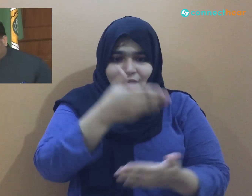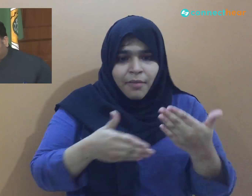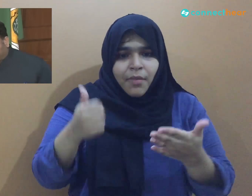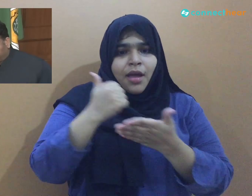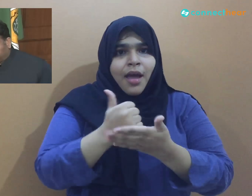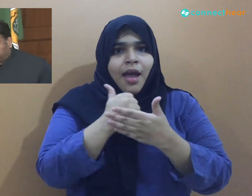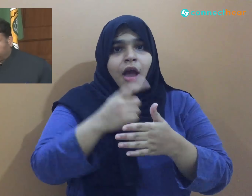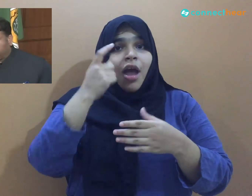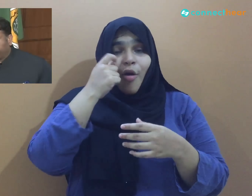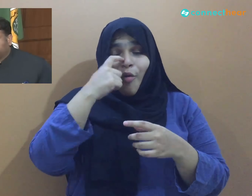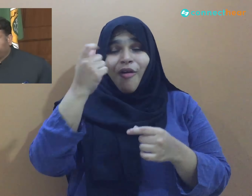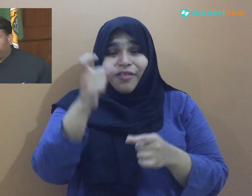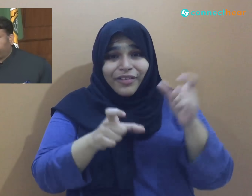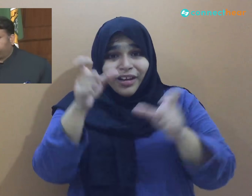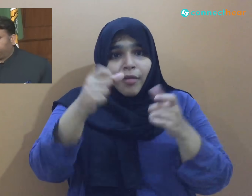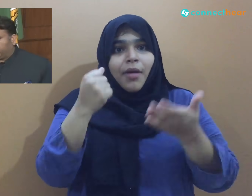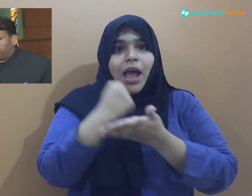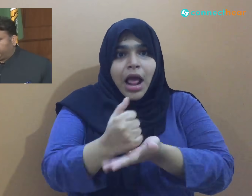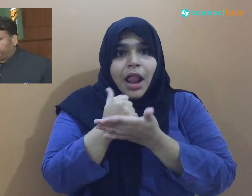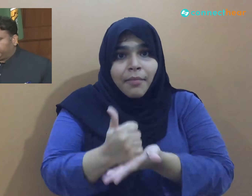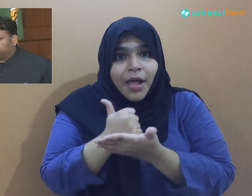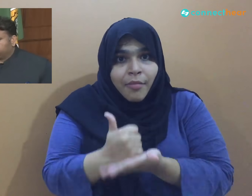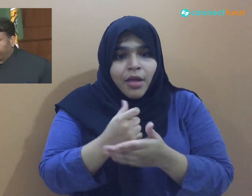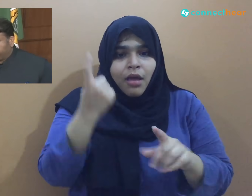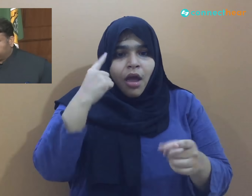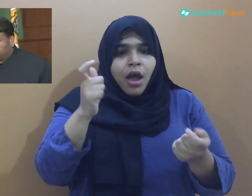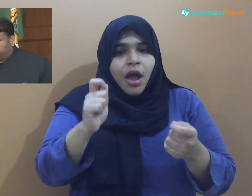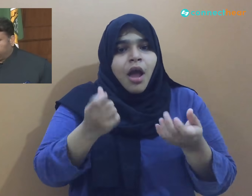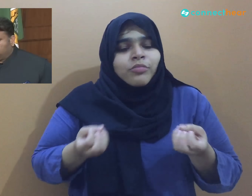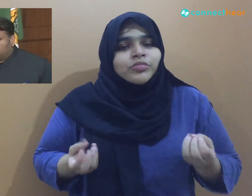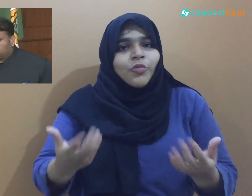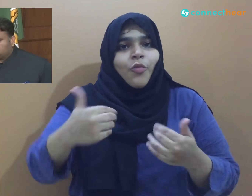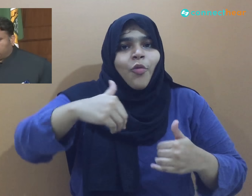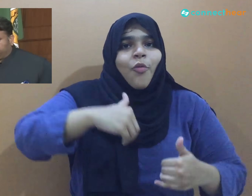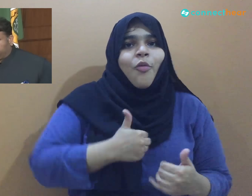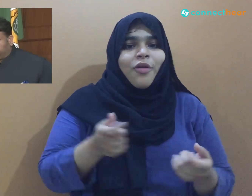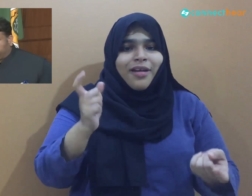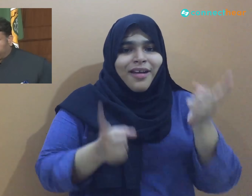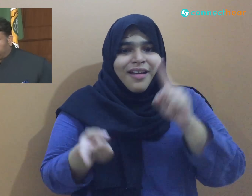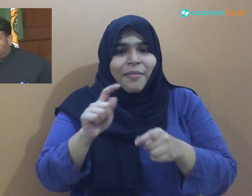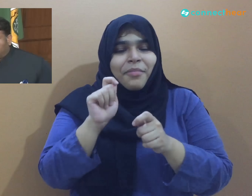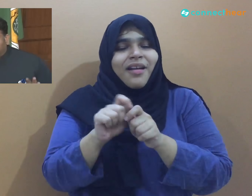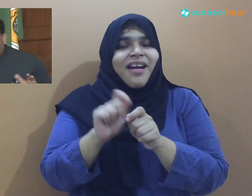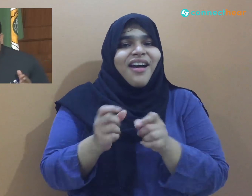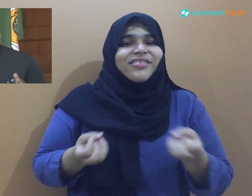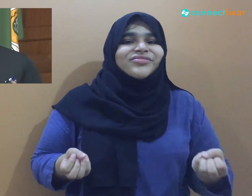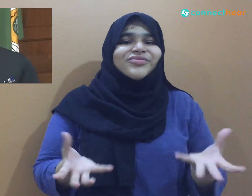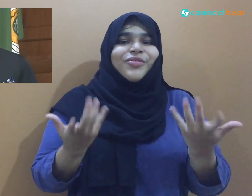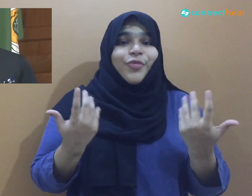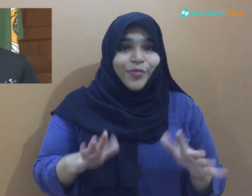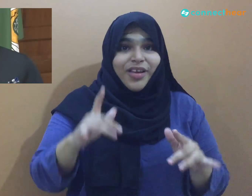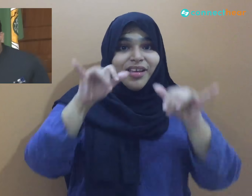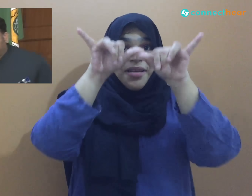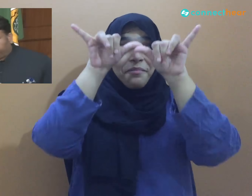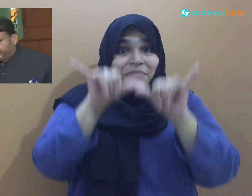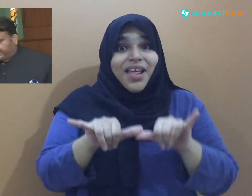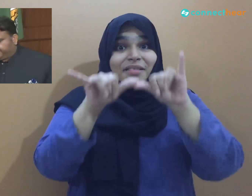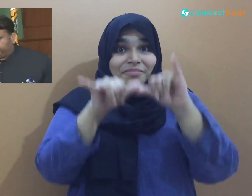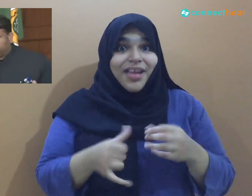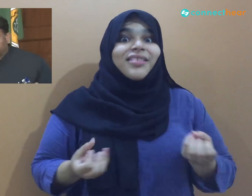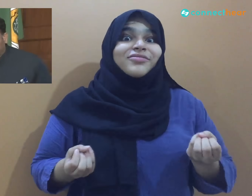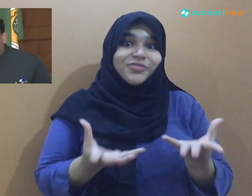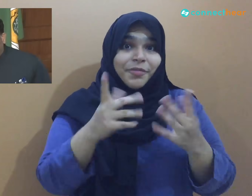بڑی ہماری مدد کی, ہم نے سول ملٹری R&D انٹرفیس جو ہے اس کو ہم نے کریٹ کیا. اور یہ اسٹریٹجک پلان ڈویژن